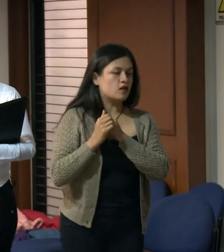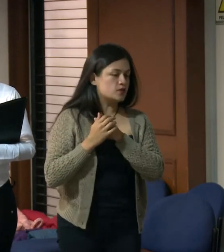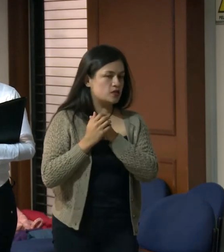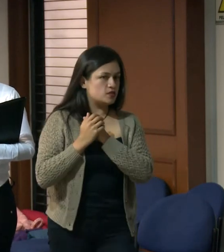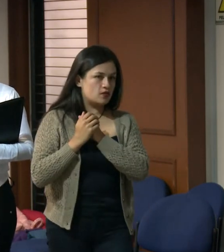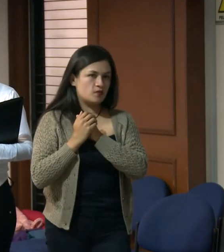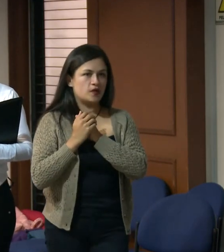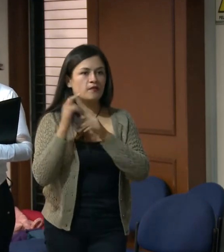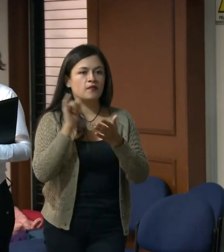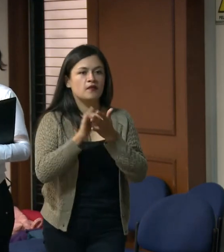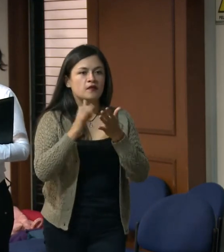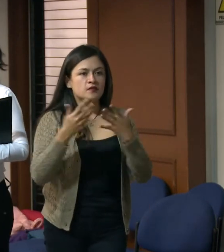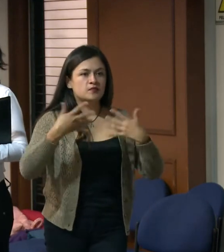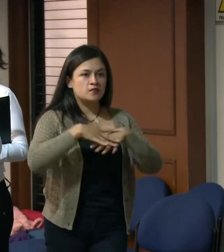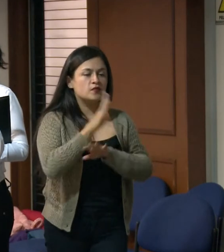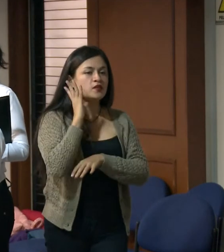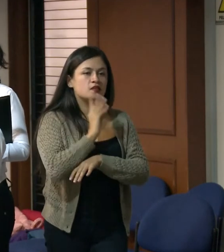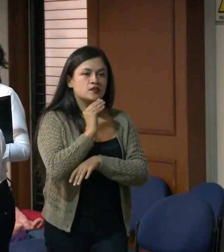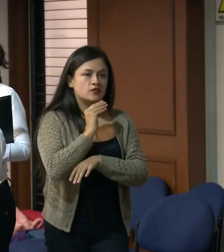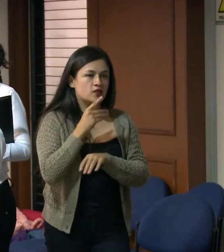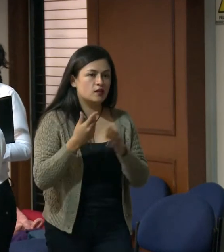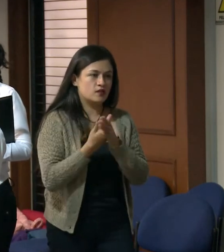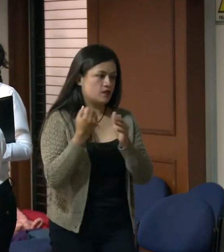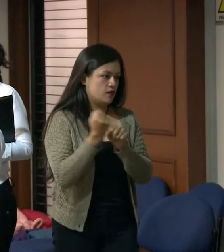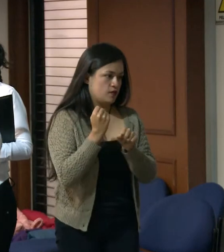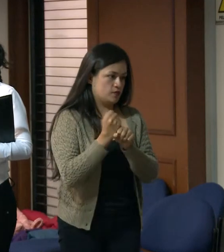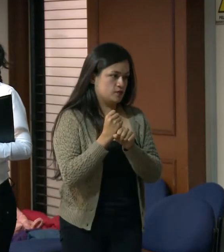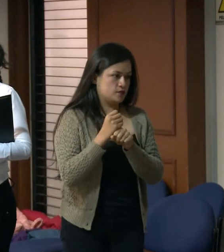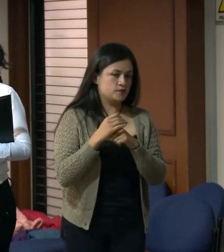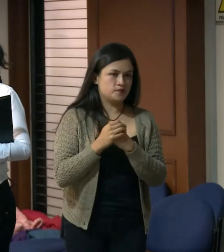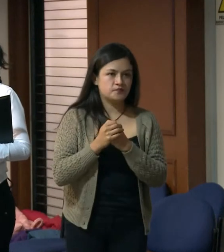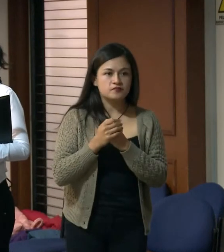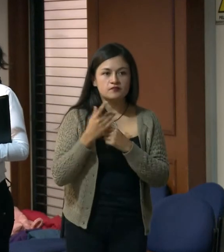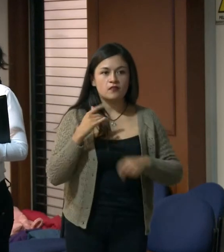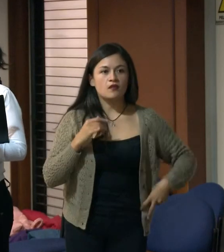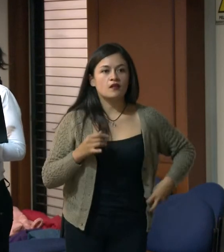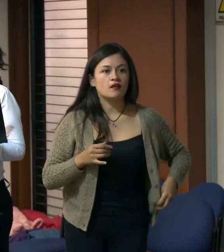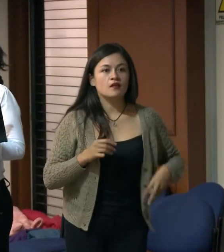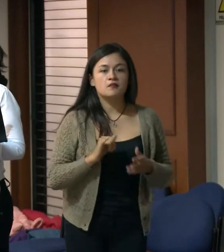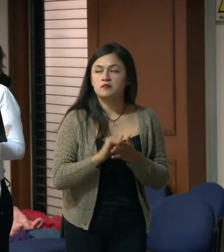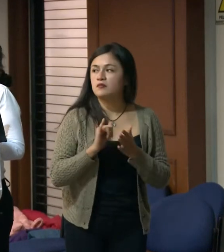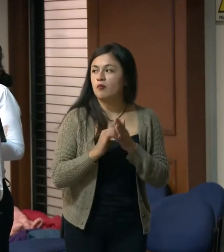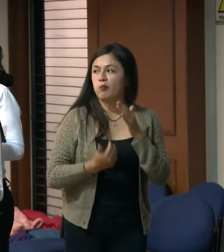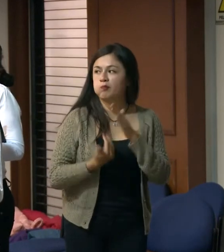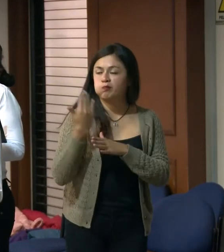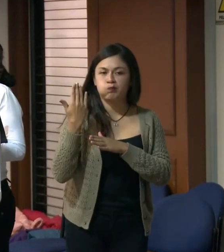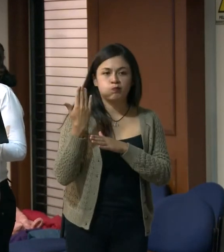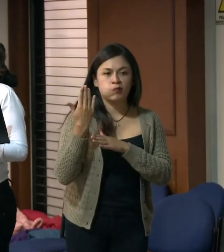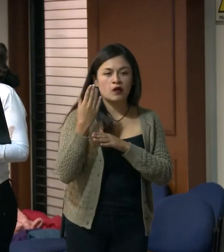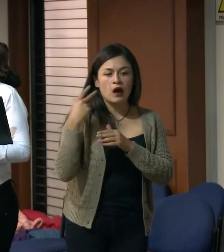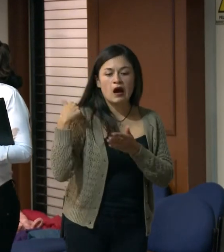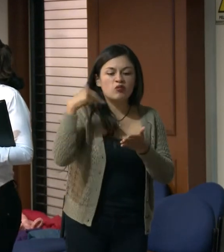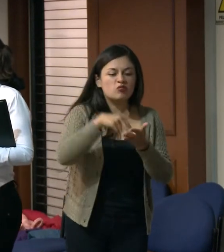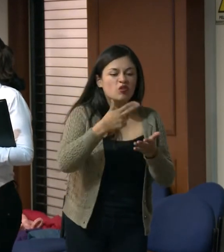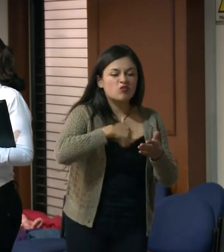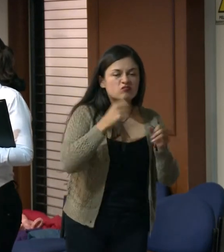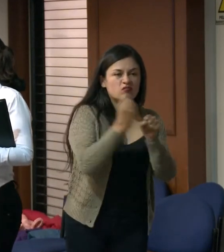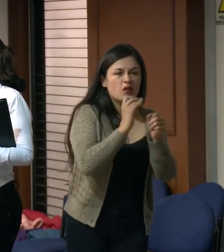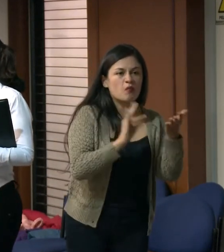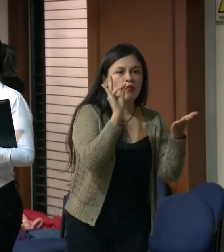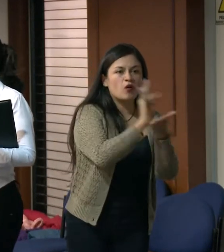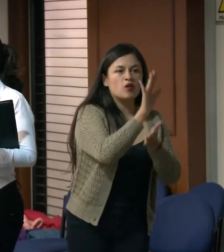multisensorialidad. Ahí pueden encontrar pues de dónde fue que surgió, de cuál autor surgió este